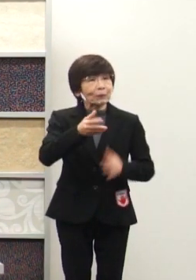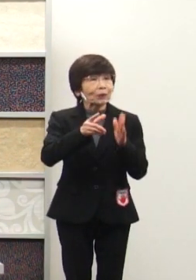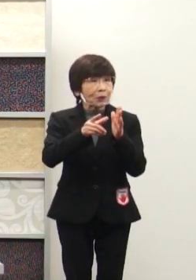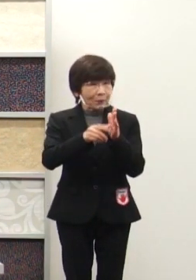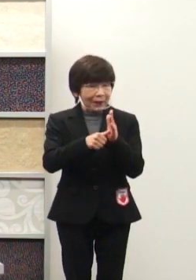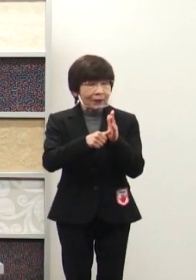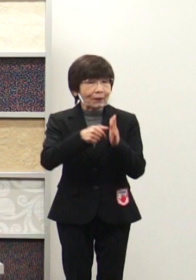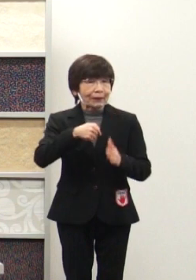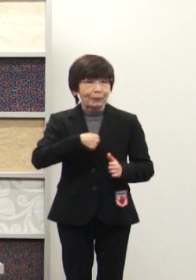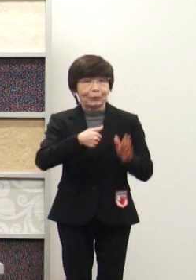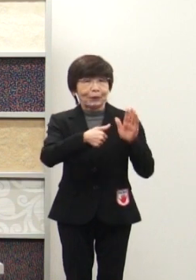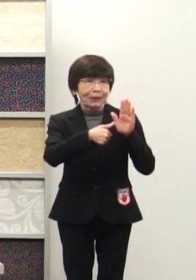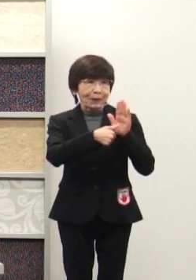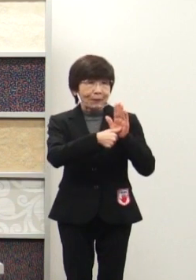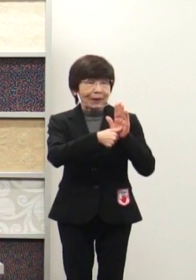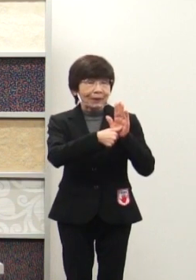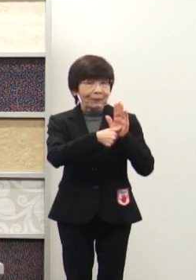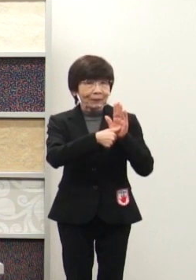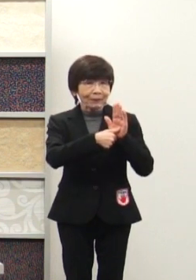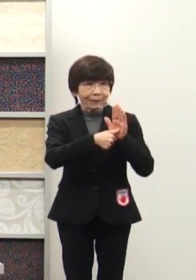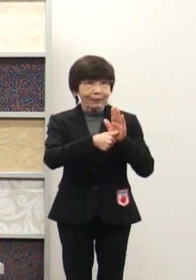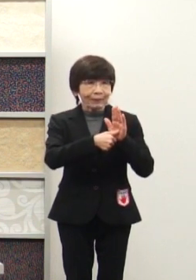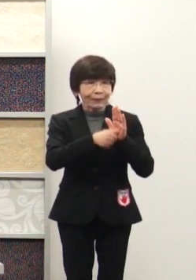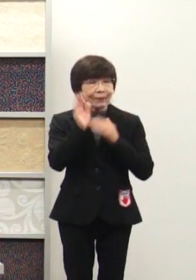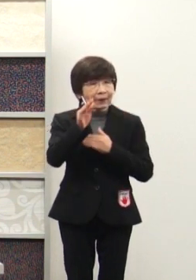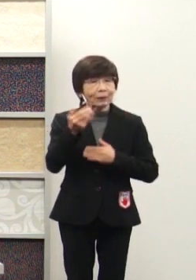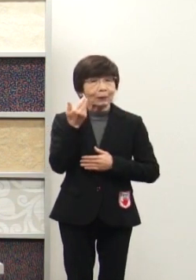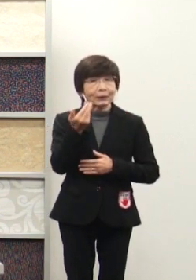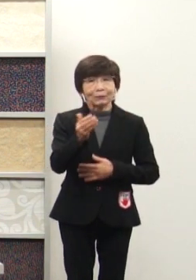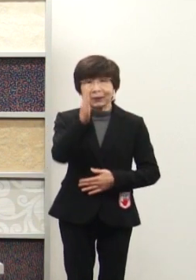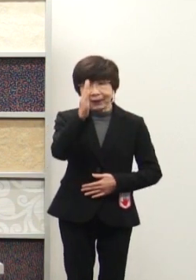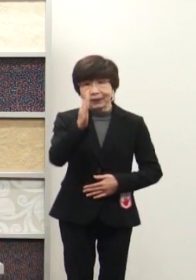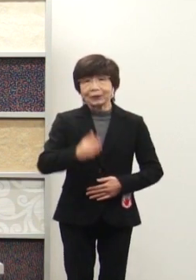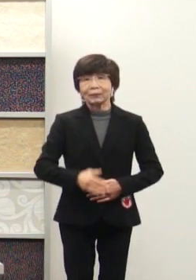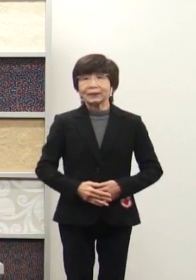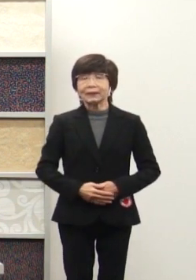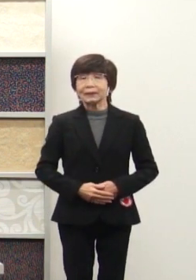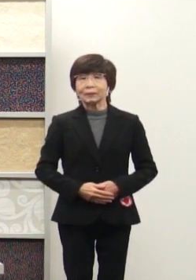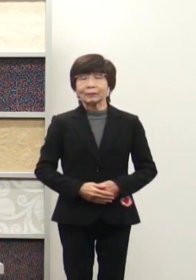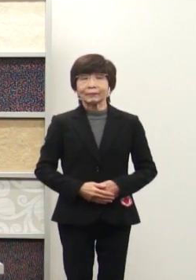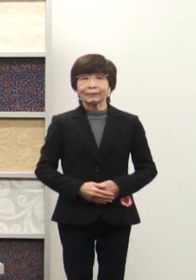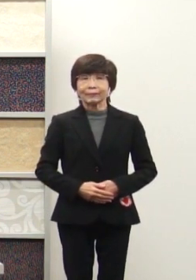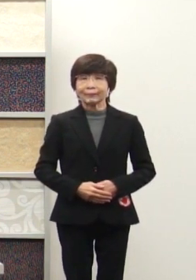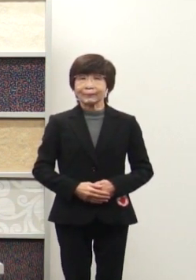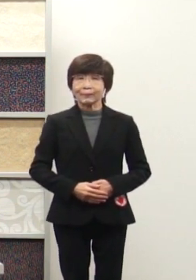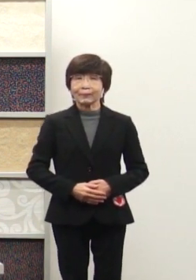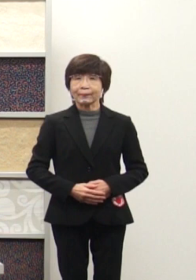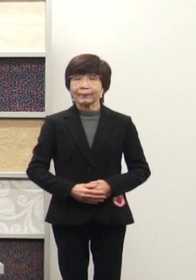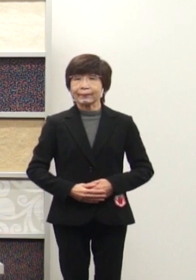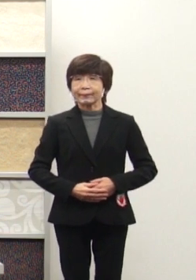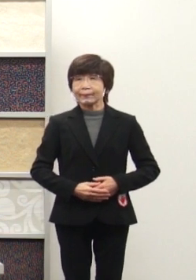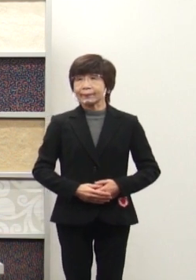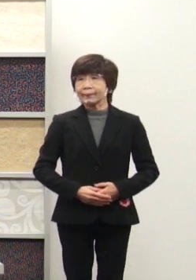に所属氏名を名乗ってから質問をお願いいたします。いかがでしょうか。はい、ゆきわさん。